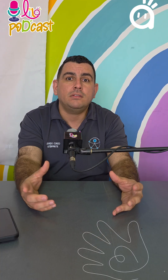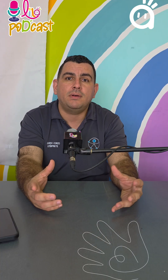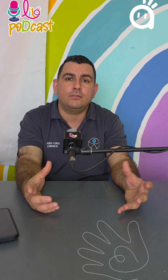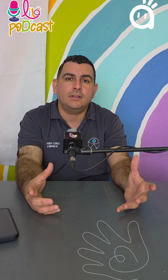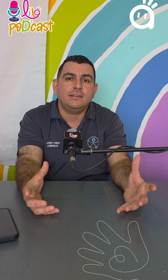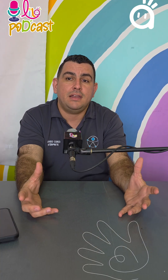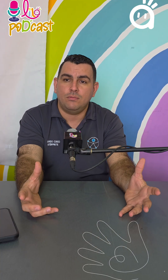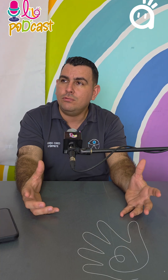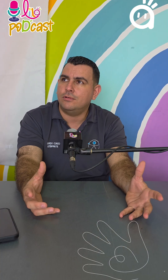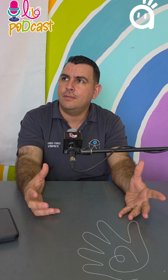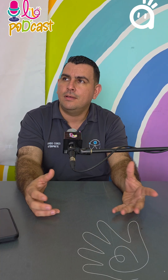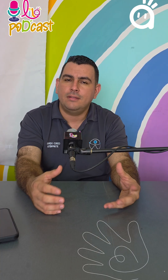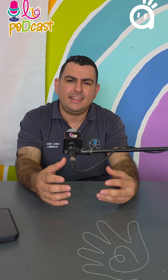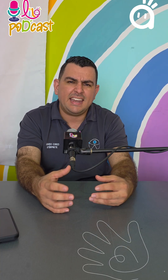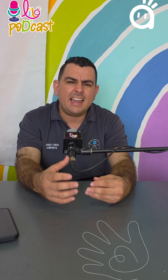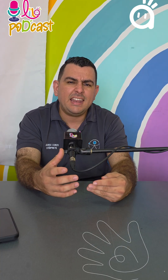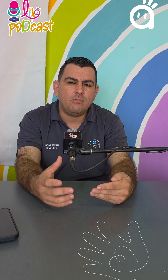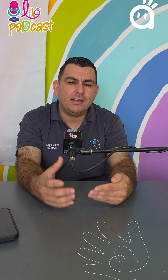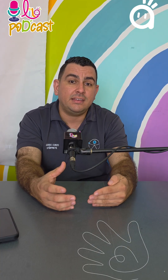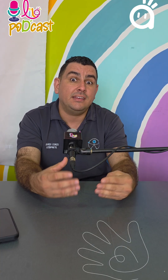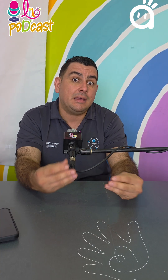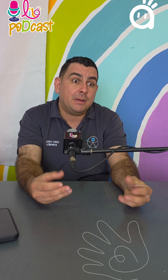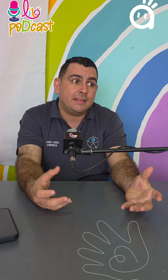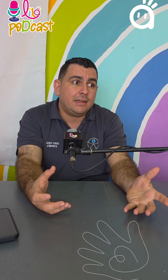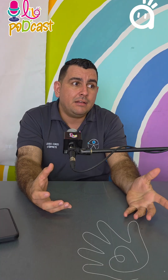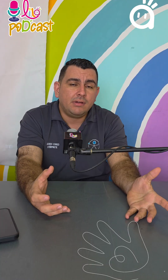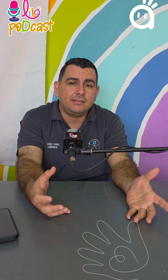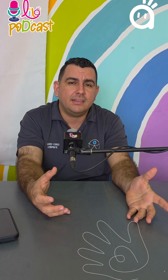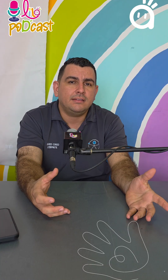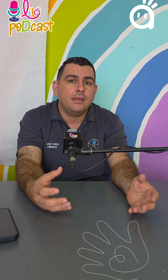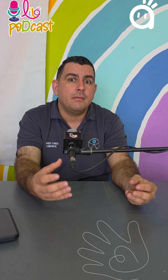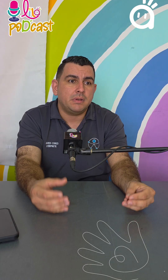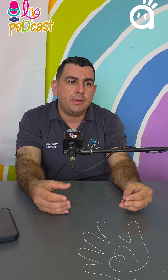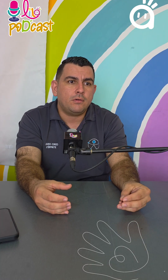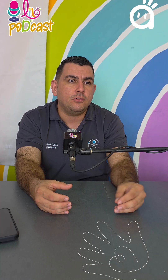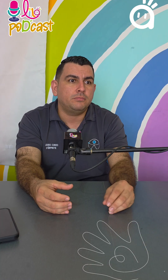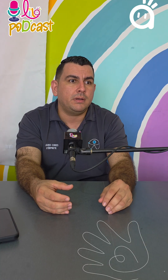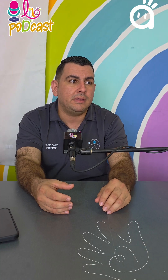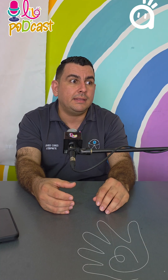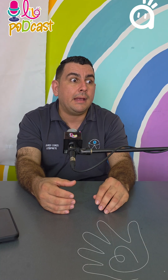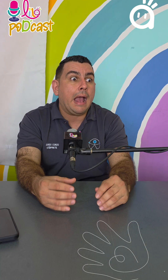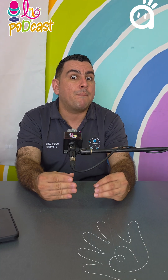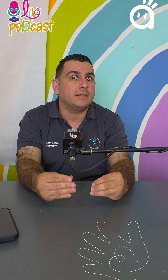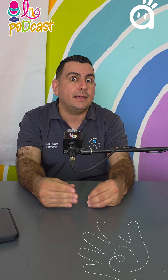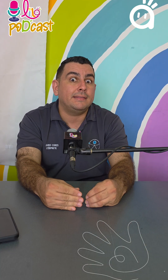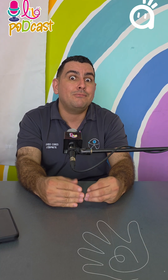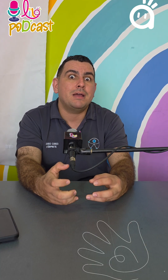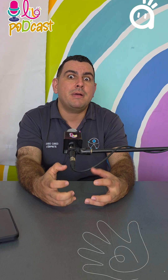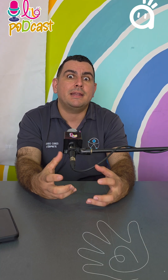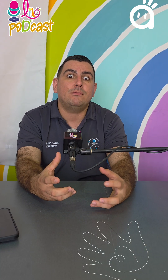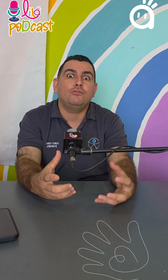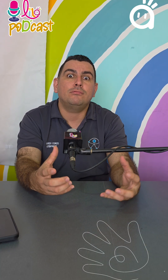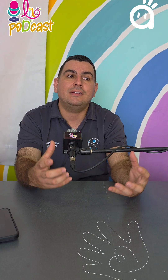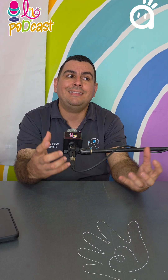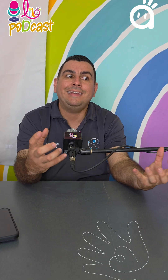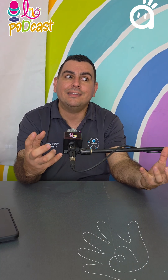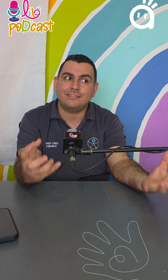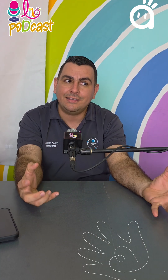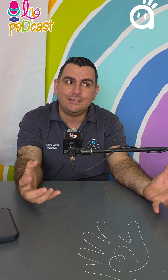muchas personas en el mundo. Tener la lengua de señas y aprender lengua de señas, primero nos permite aprender de una manera mucho más